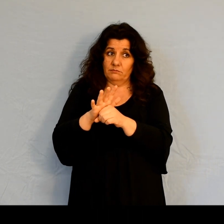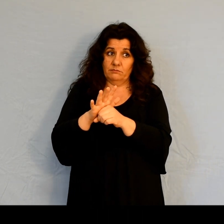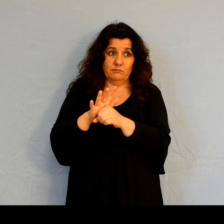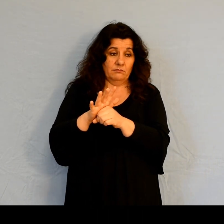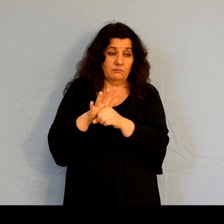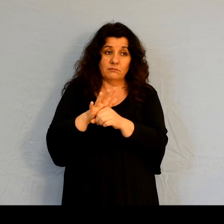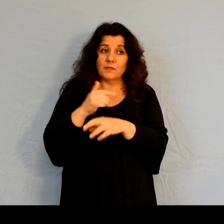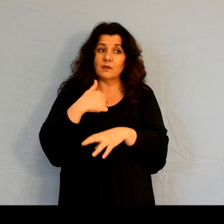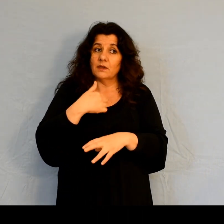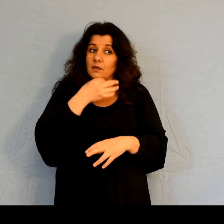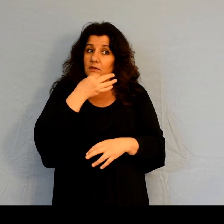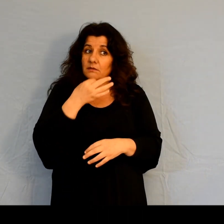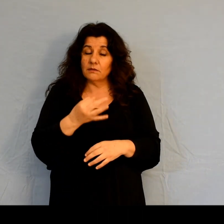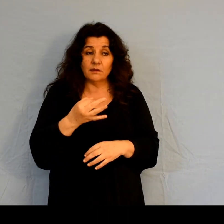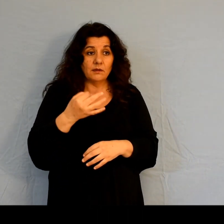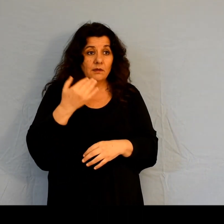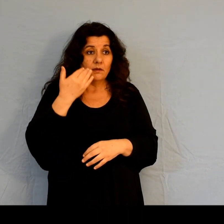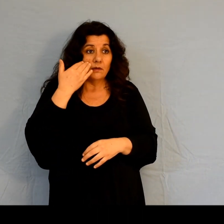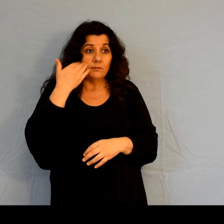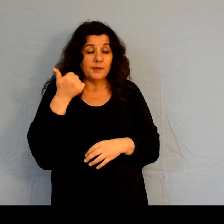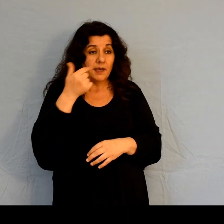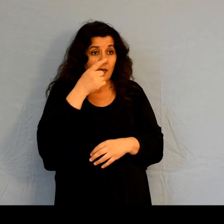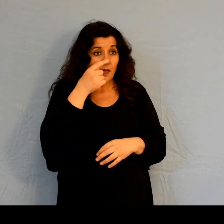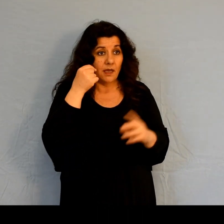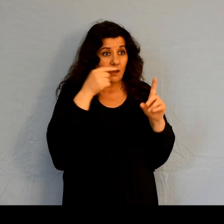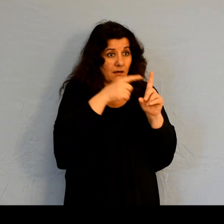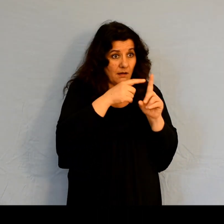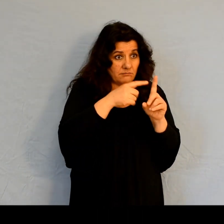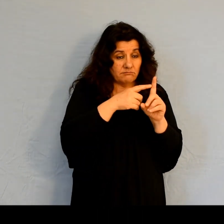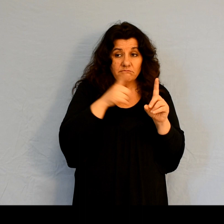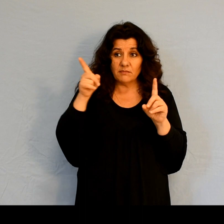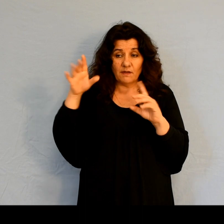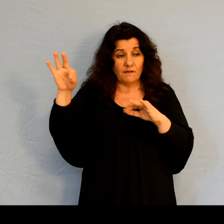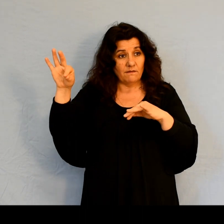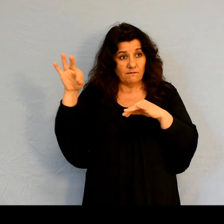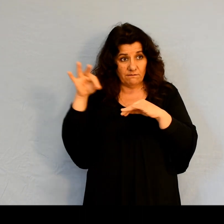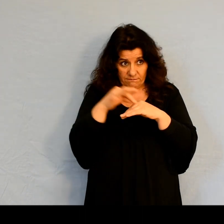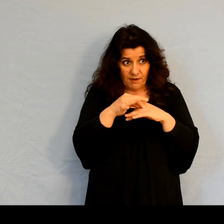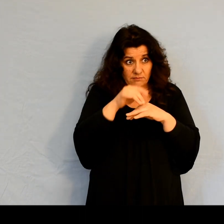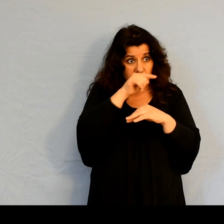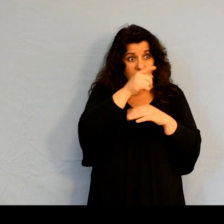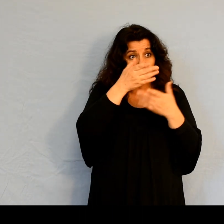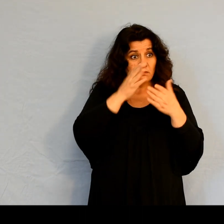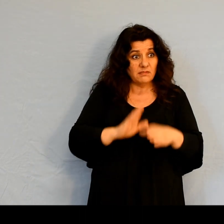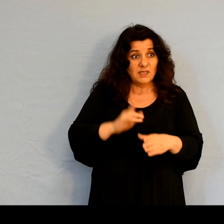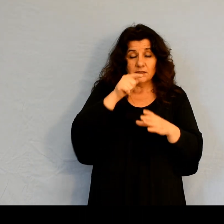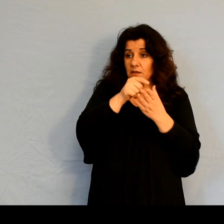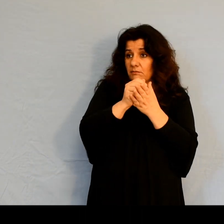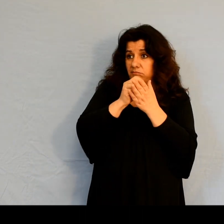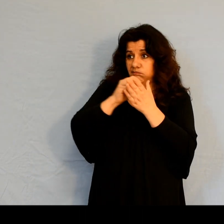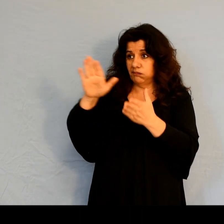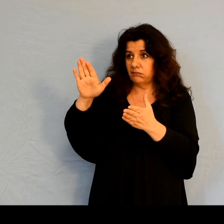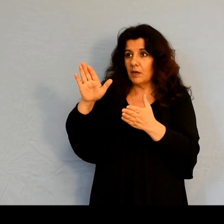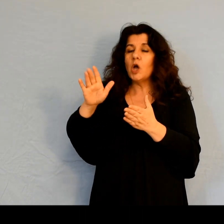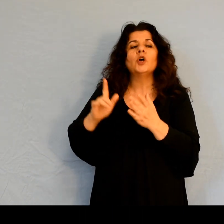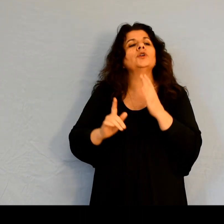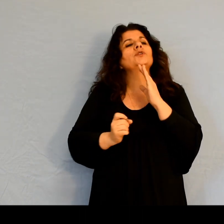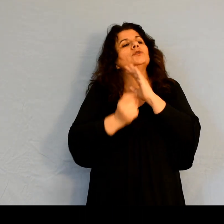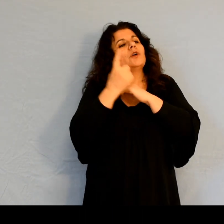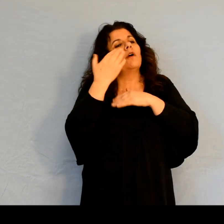tout homme qui renvoie sa femme, sauf en cas d'union illégitime, la